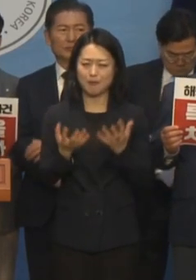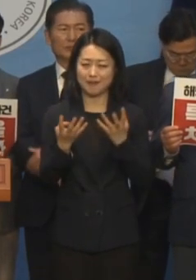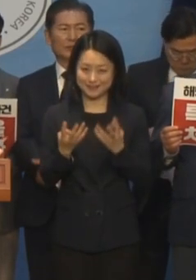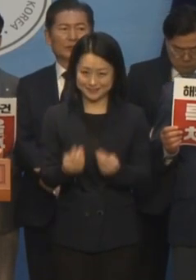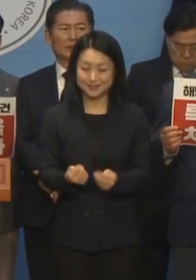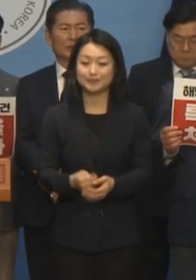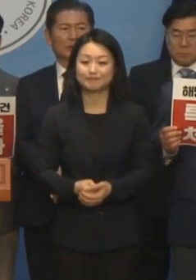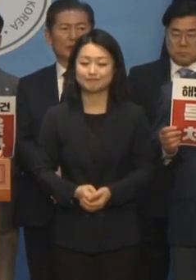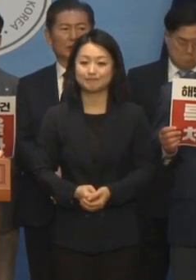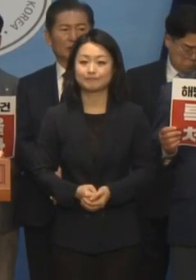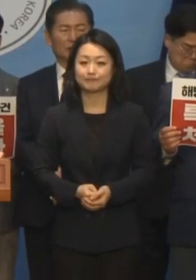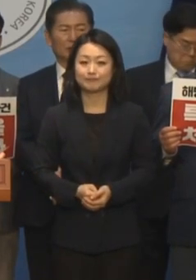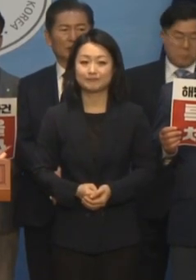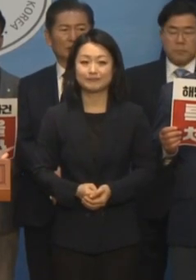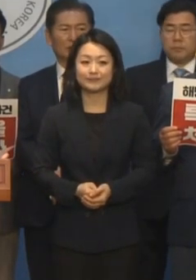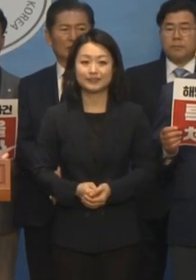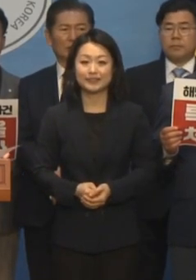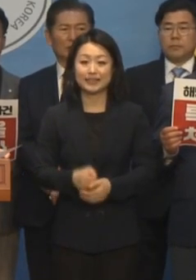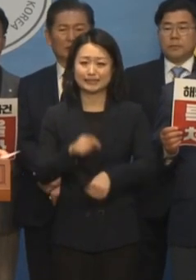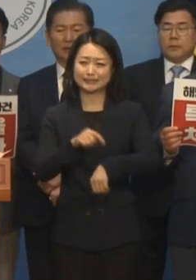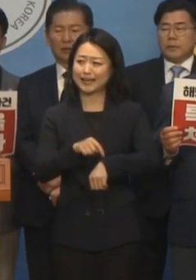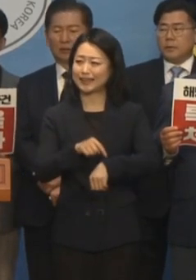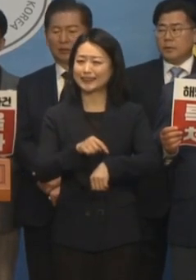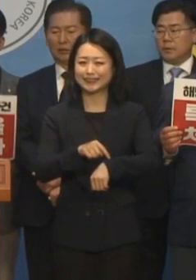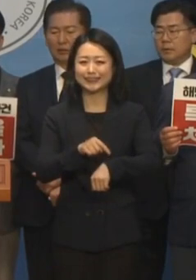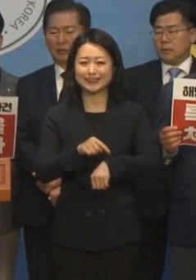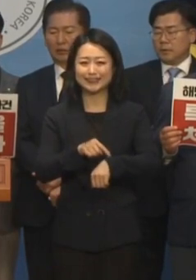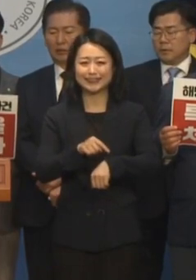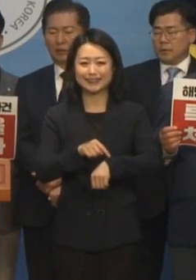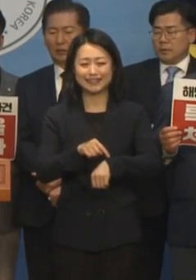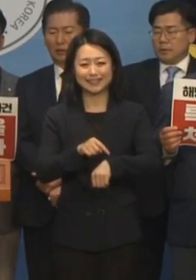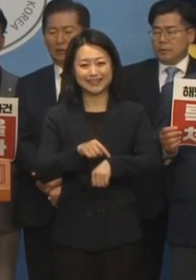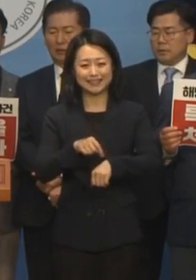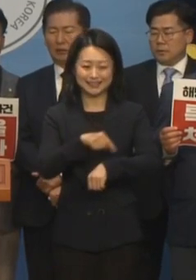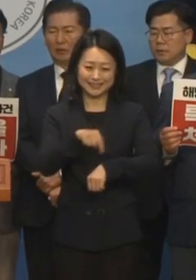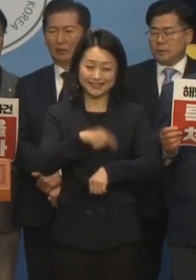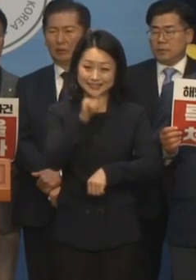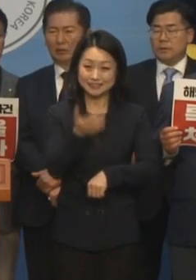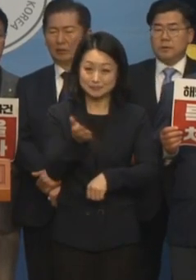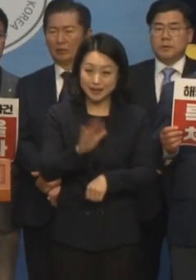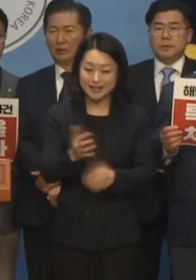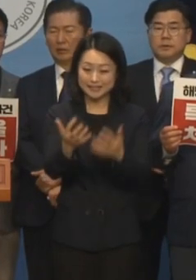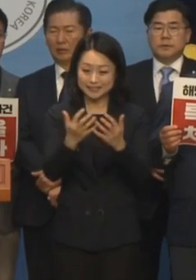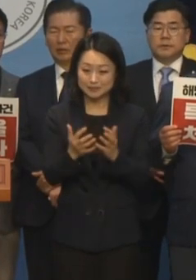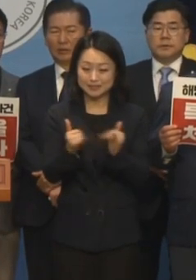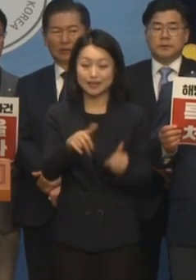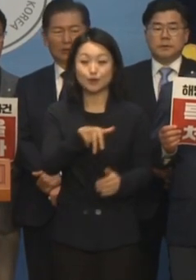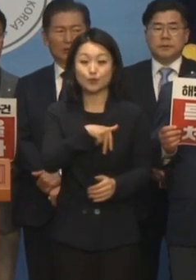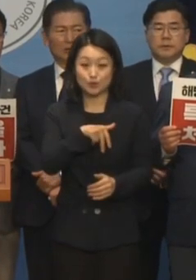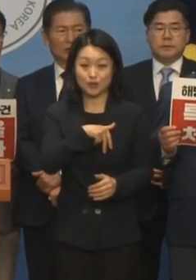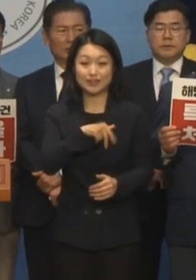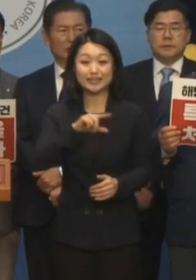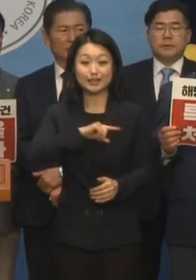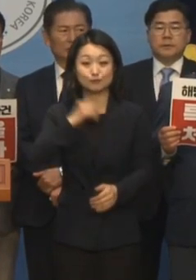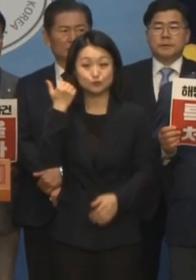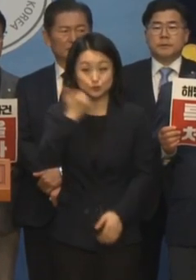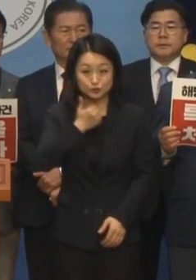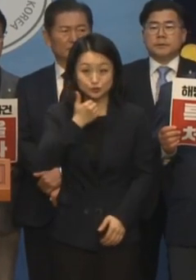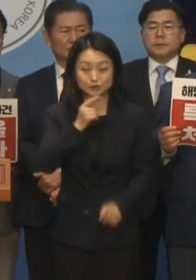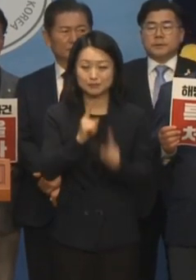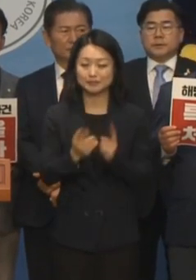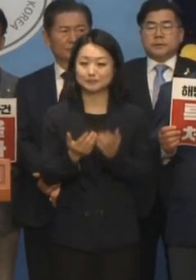해주셨습니다. 좀 시간이 걸리더라도 저희들의 의지를 좀 밝히는 차원에서 참석한 의원님들 소개를 좀 해드리도록